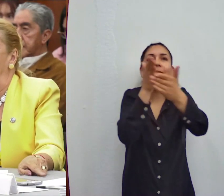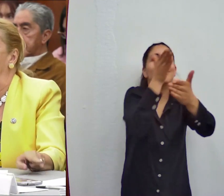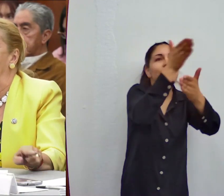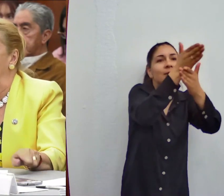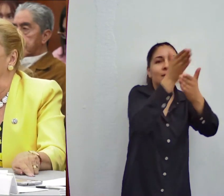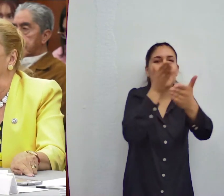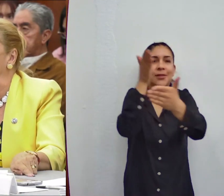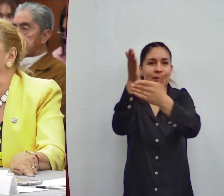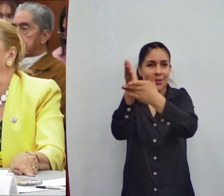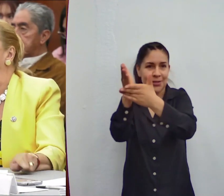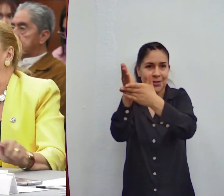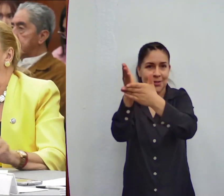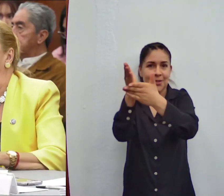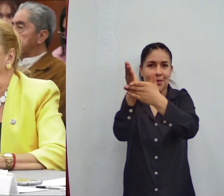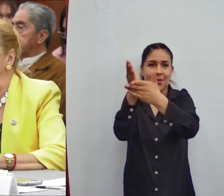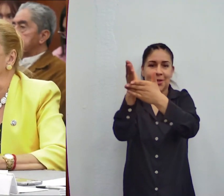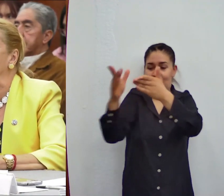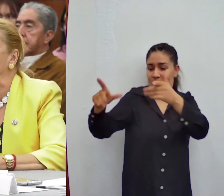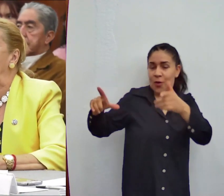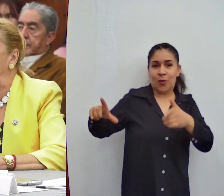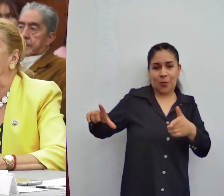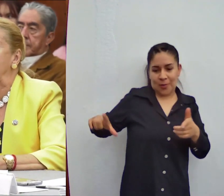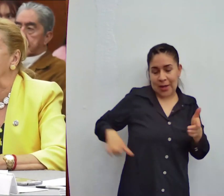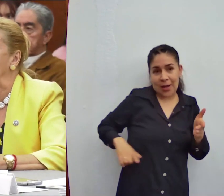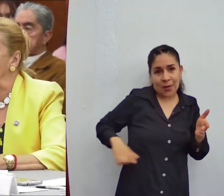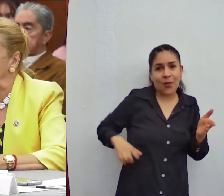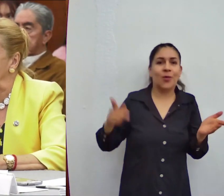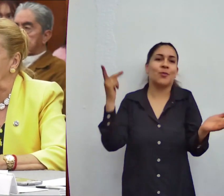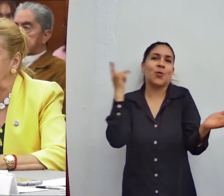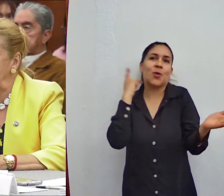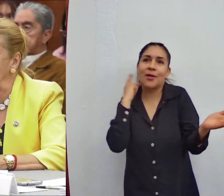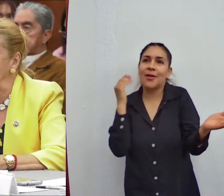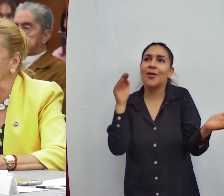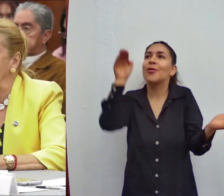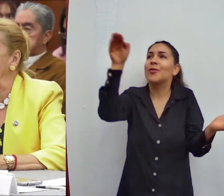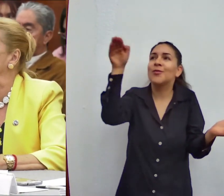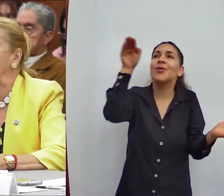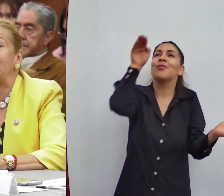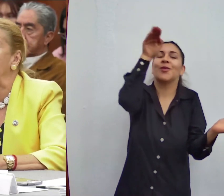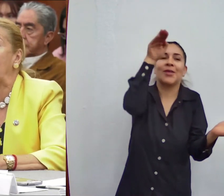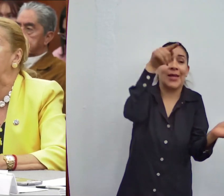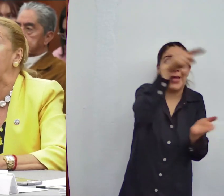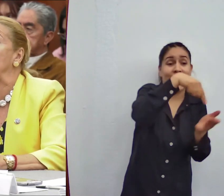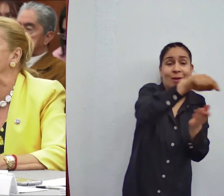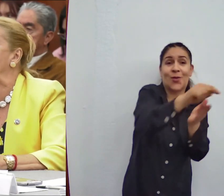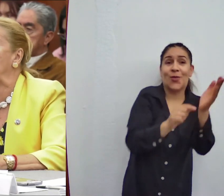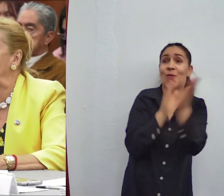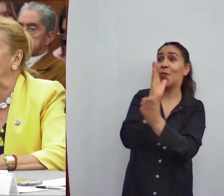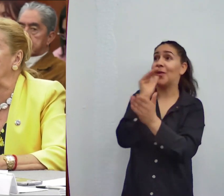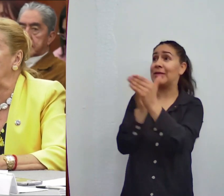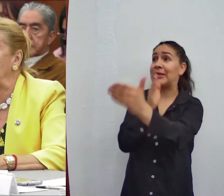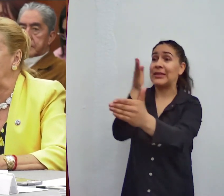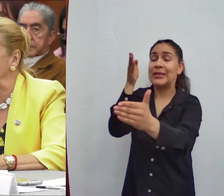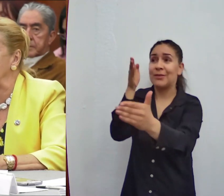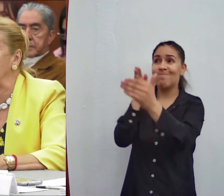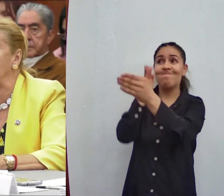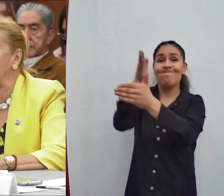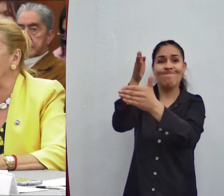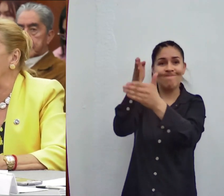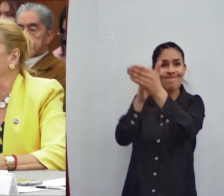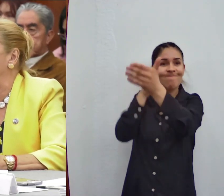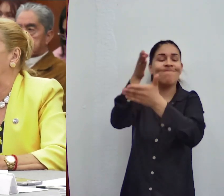entre el DIF y el Instituto Mexiquense de la Discapacidad. Desgraciadamente no se ha podido